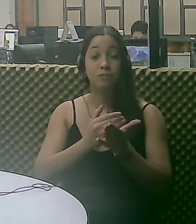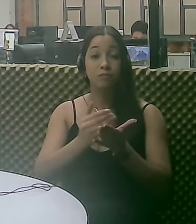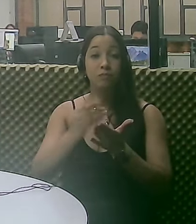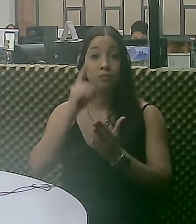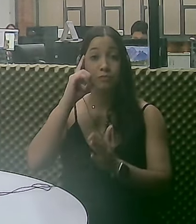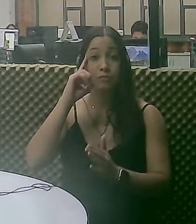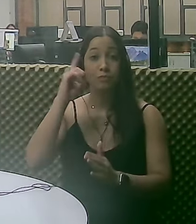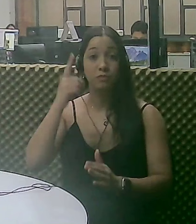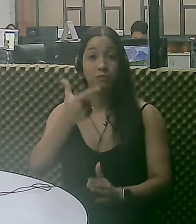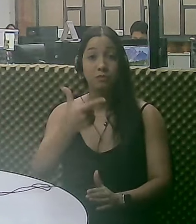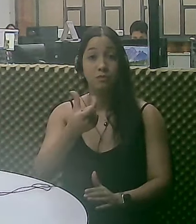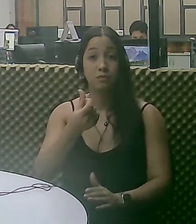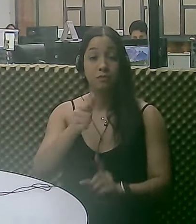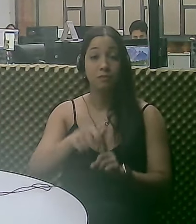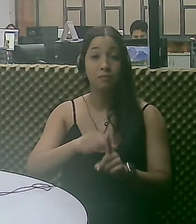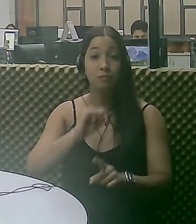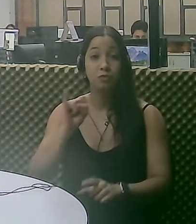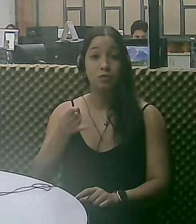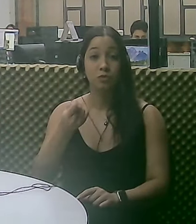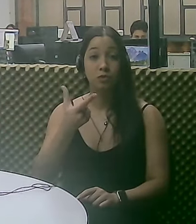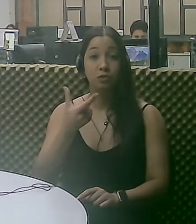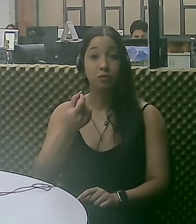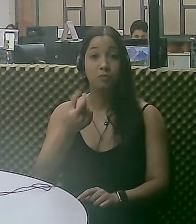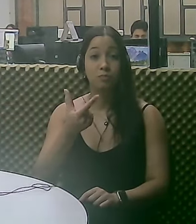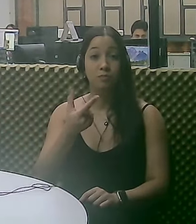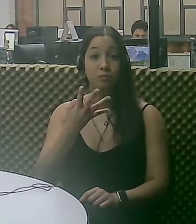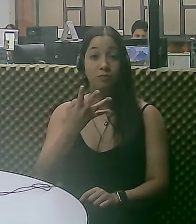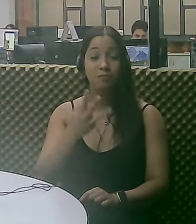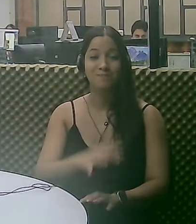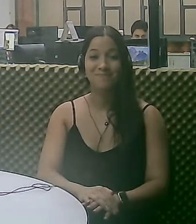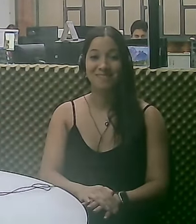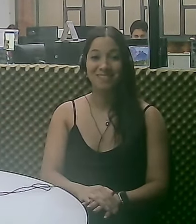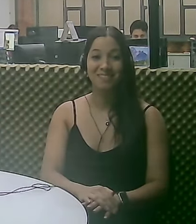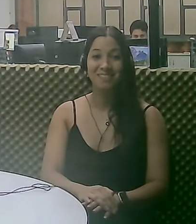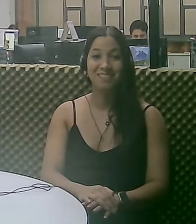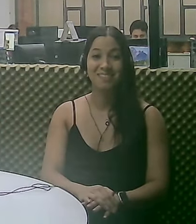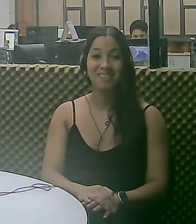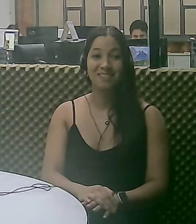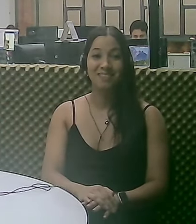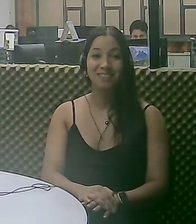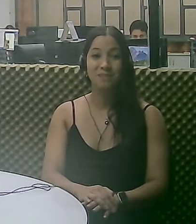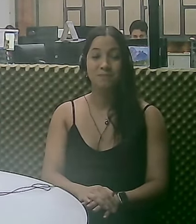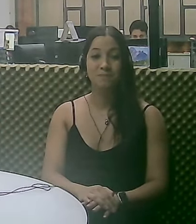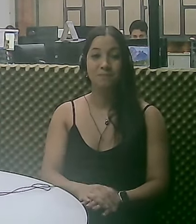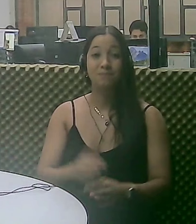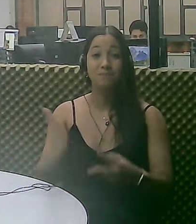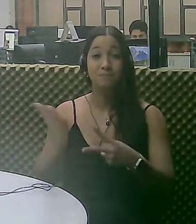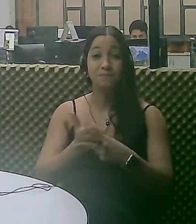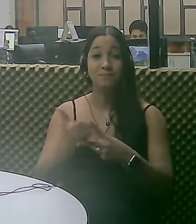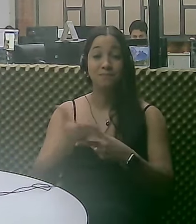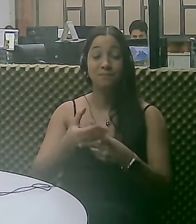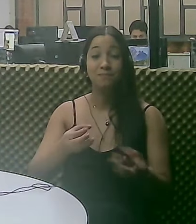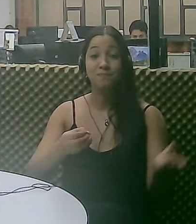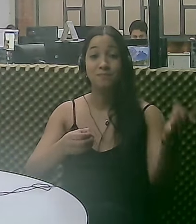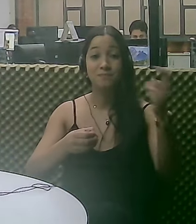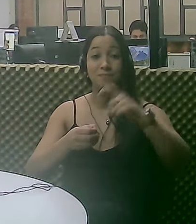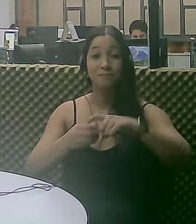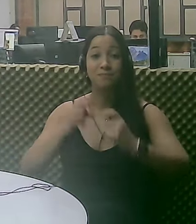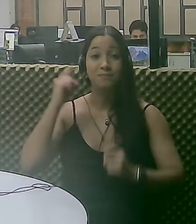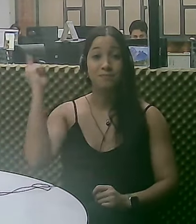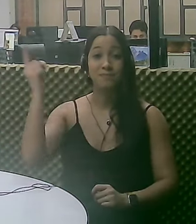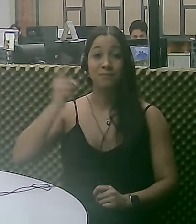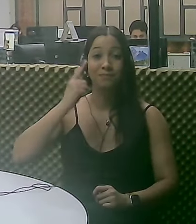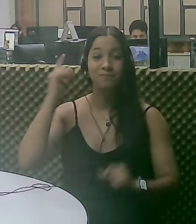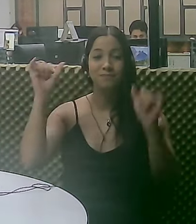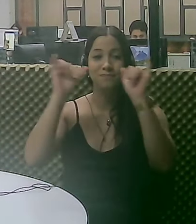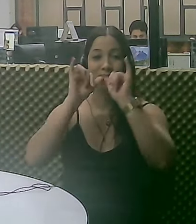no dia 26 de janeiro de 2024. Agora vamos para um rápido intervalo, já já estamos